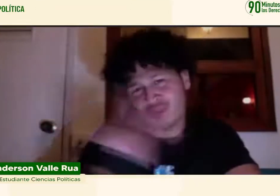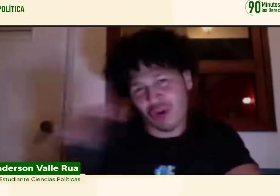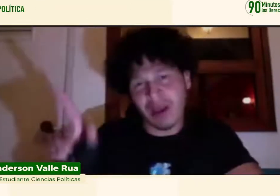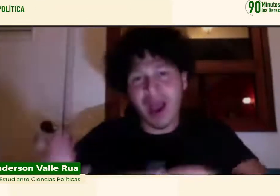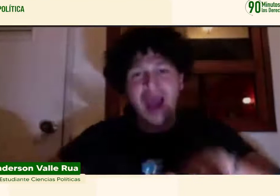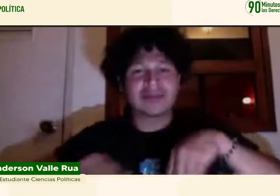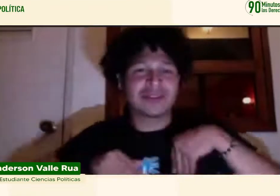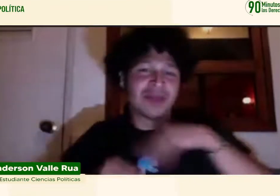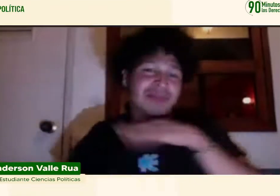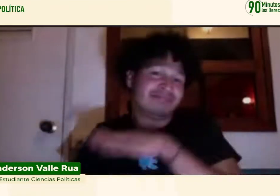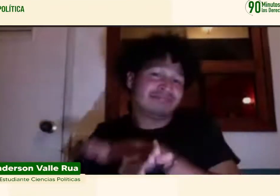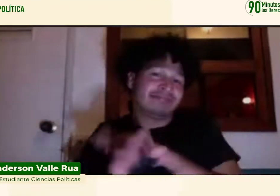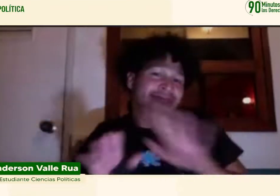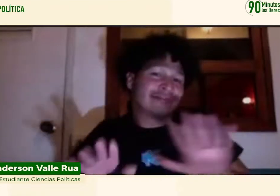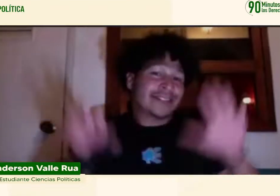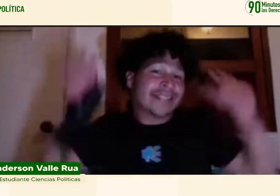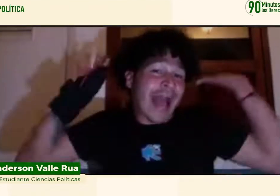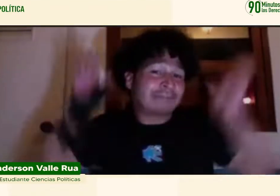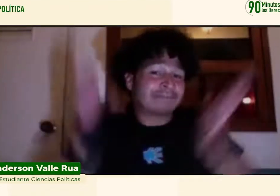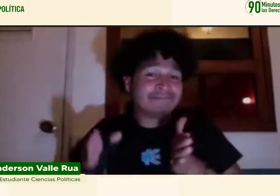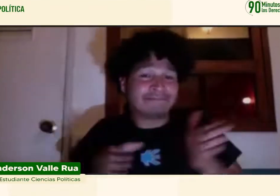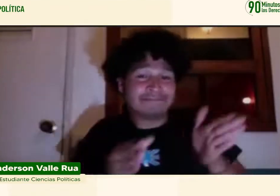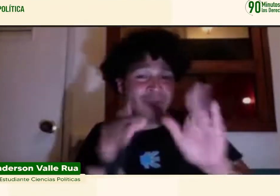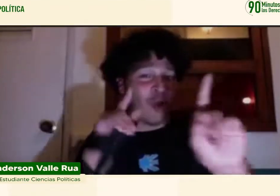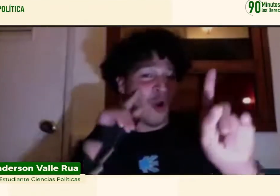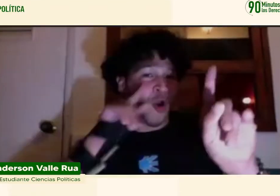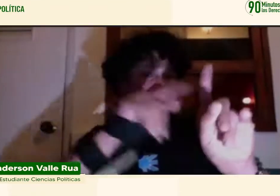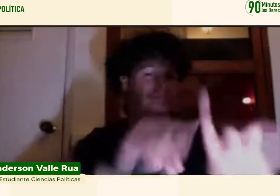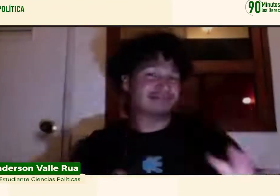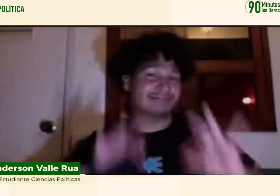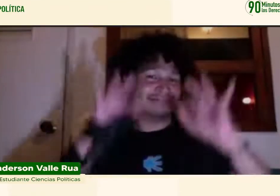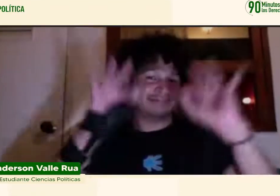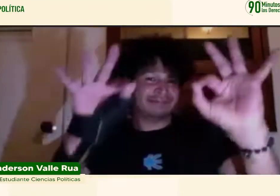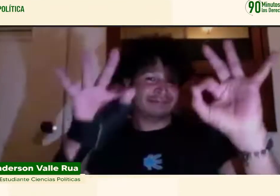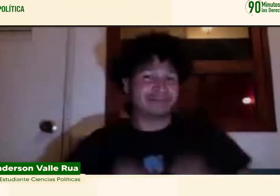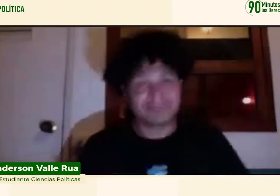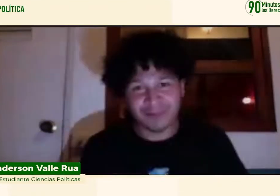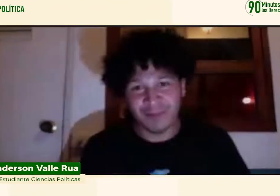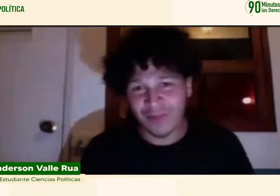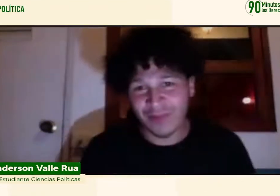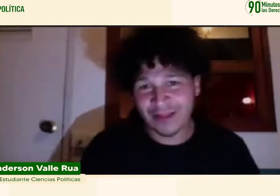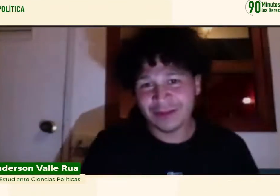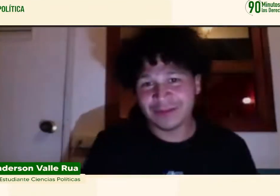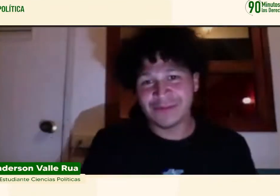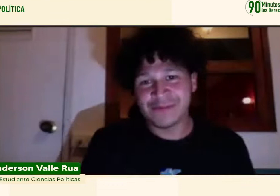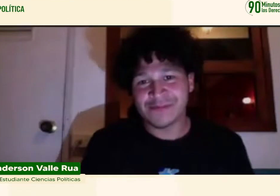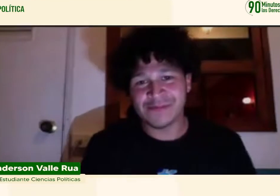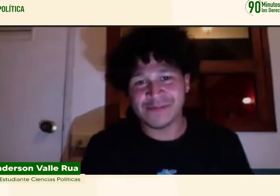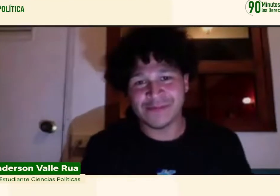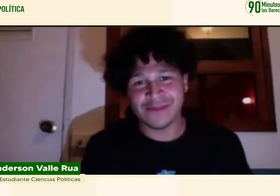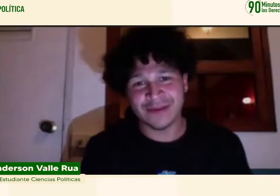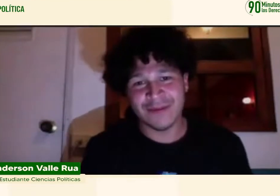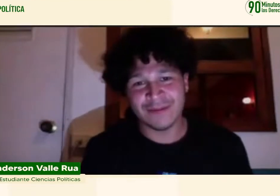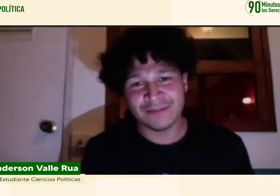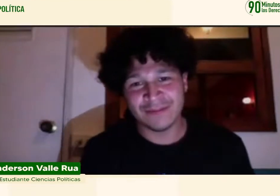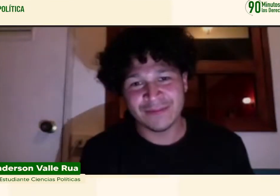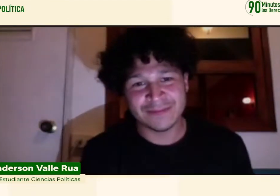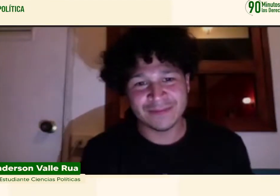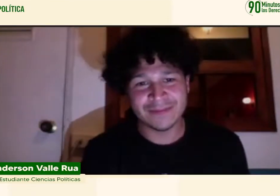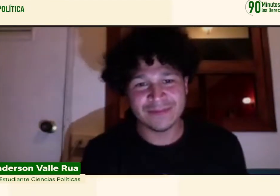qué pues traería nefastamente y que eso pues no podría uno regresar el tiempo sino que el tiempo